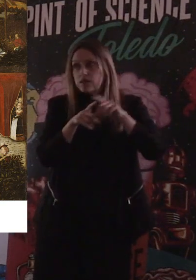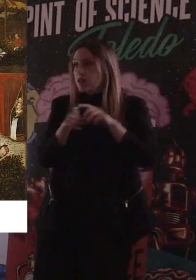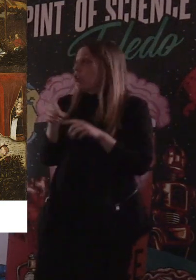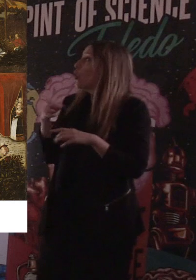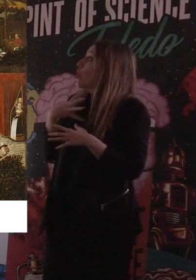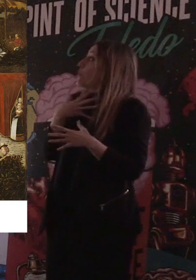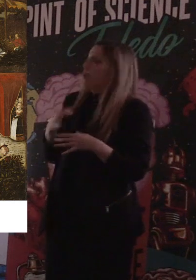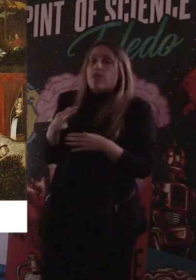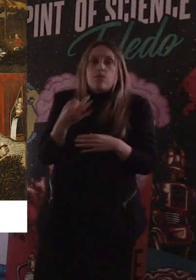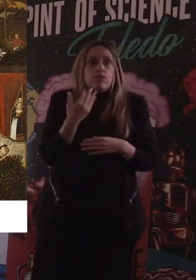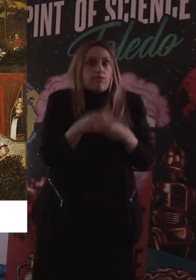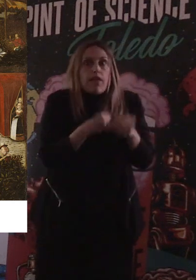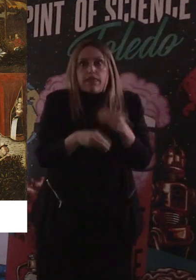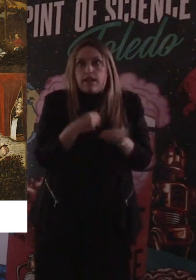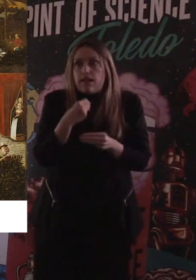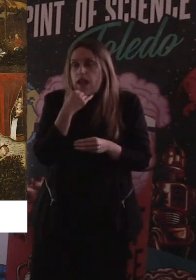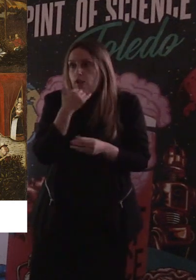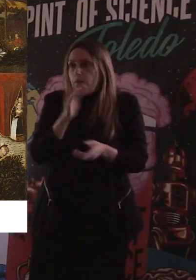algo para cambiarlo?